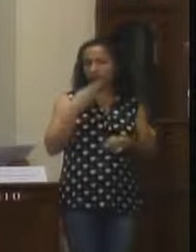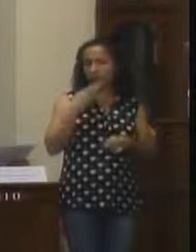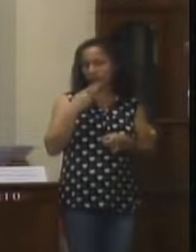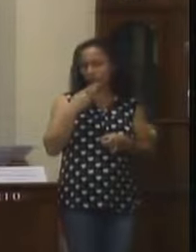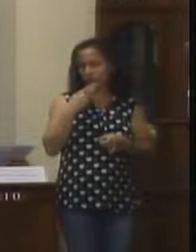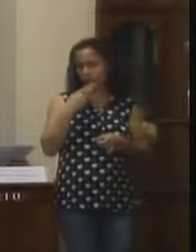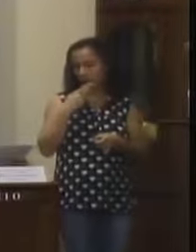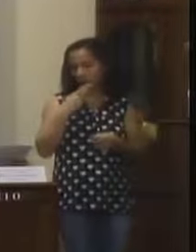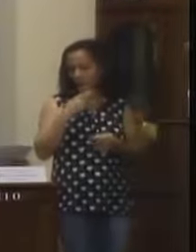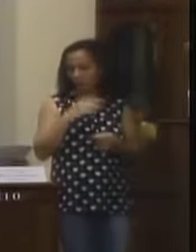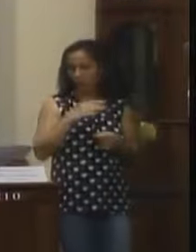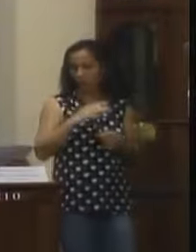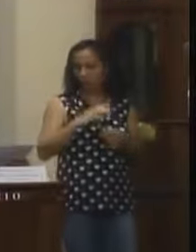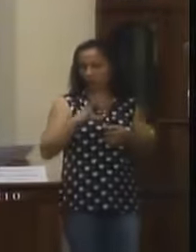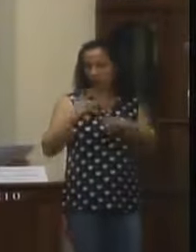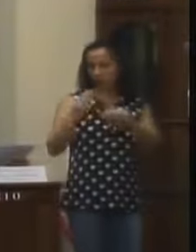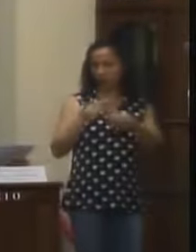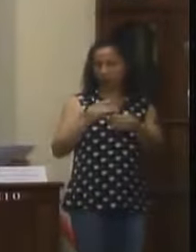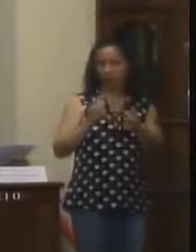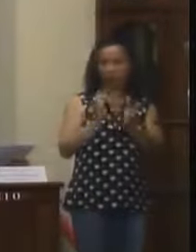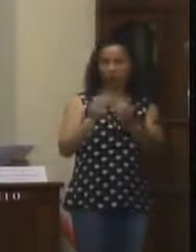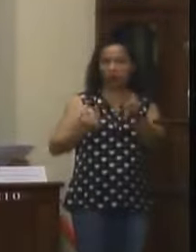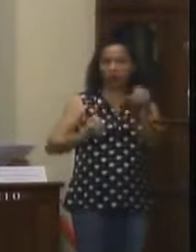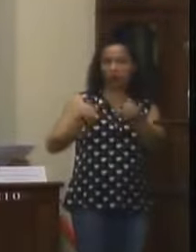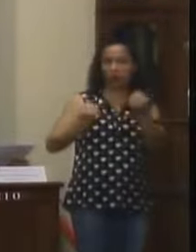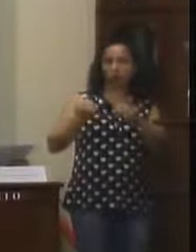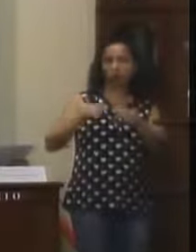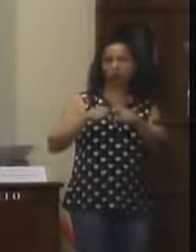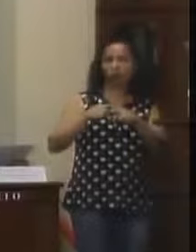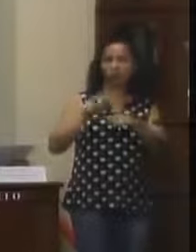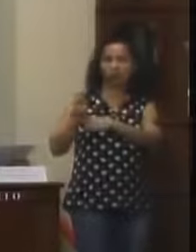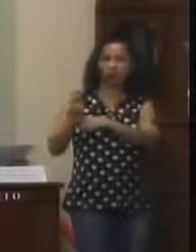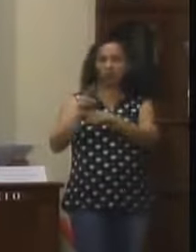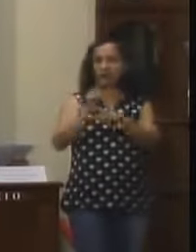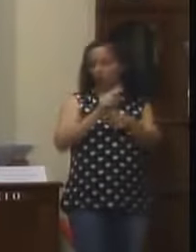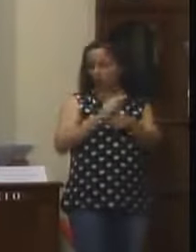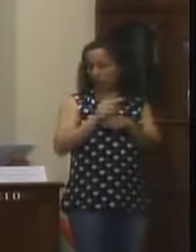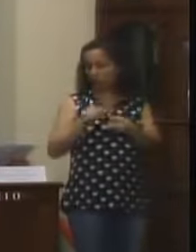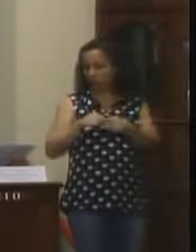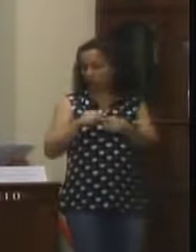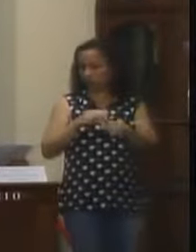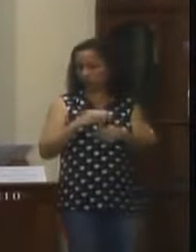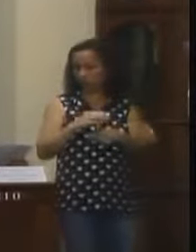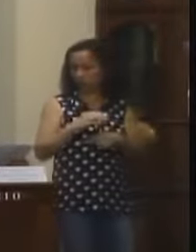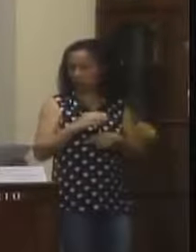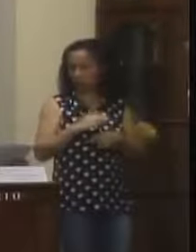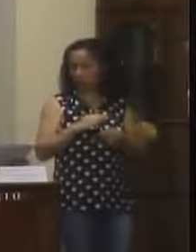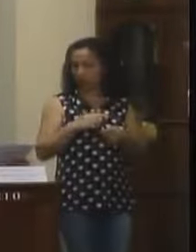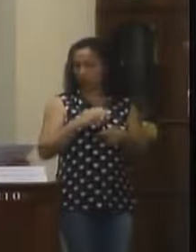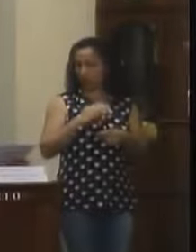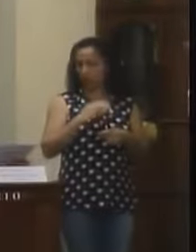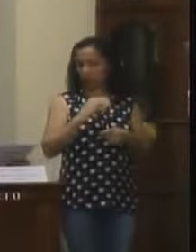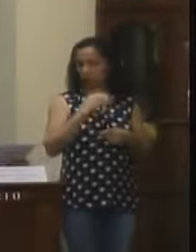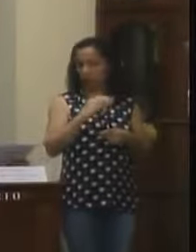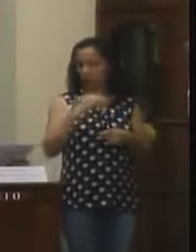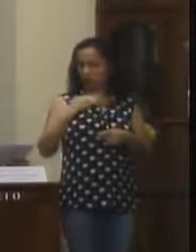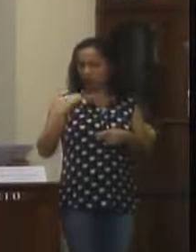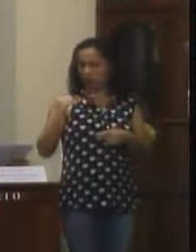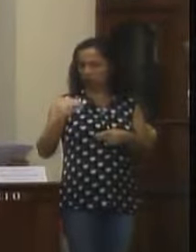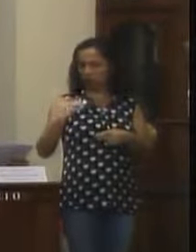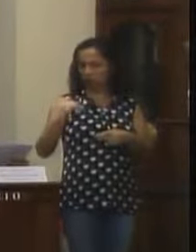dos vencimentos dos cargos fiscalizador de controle interno, simbologia CCCI, do anexo 5 da lei complementar